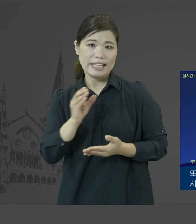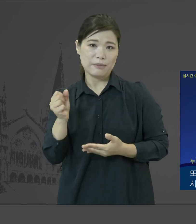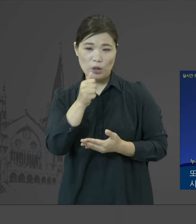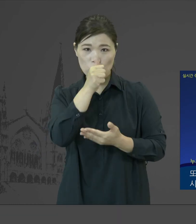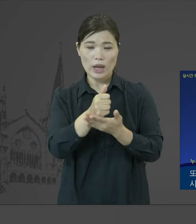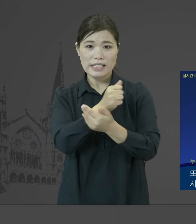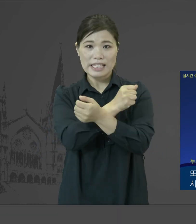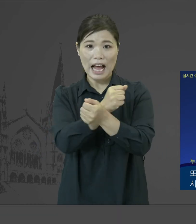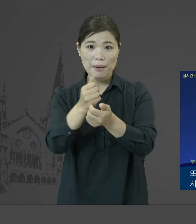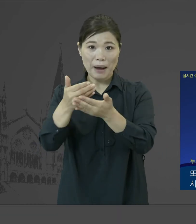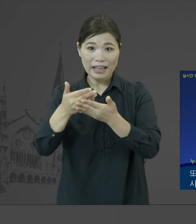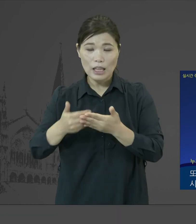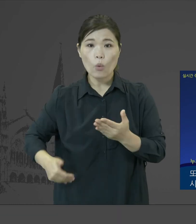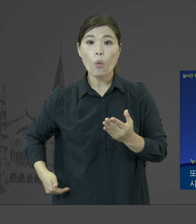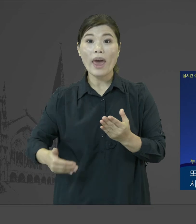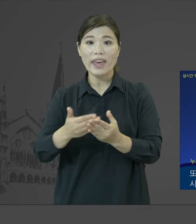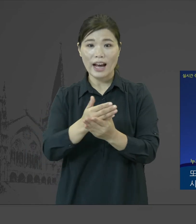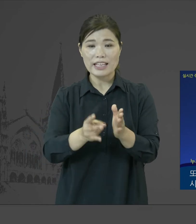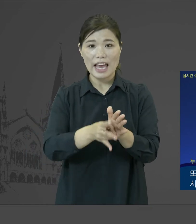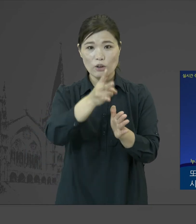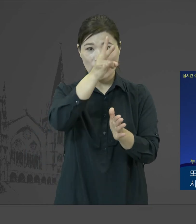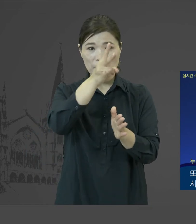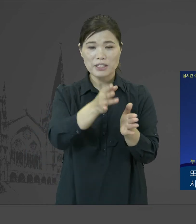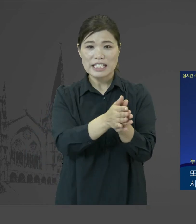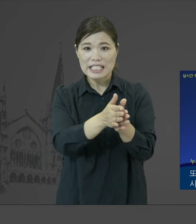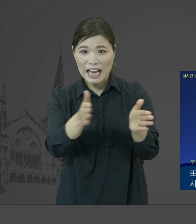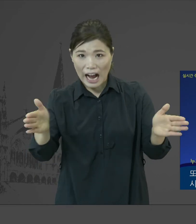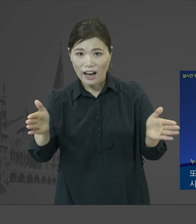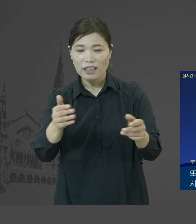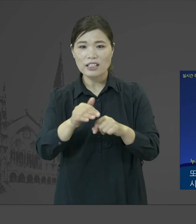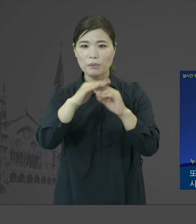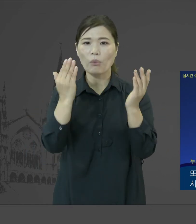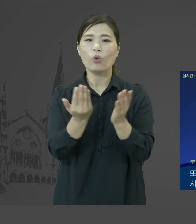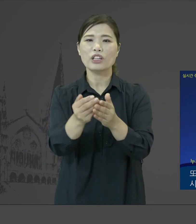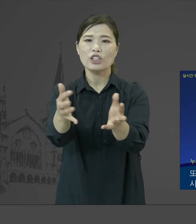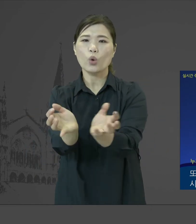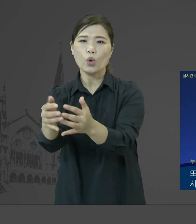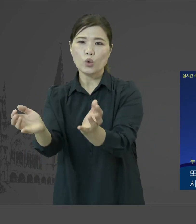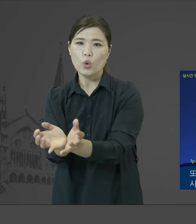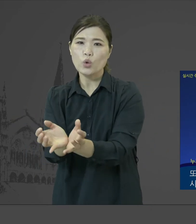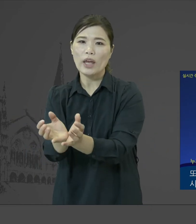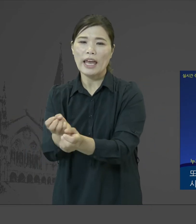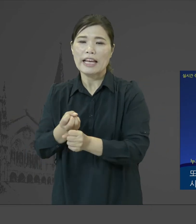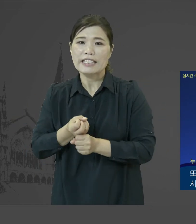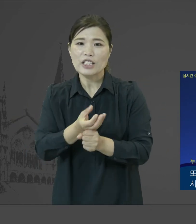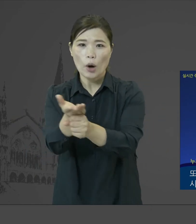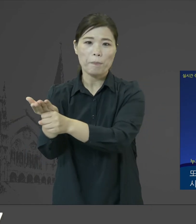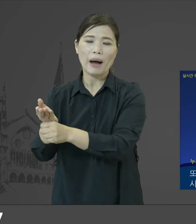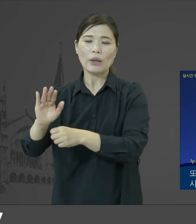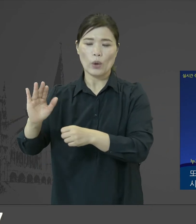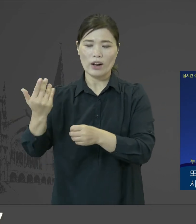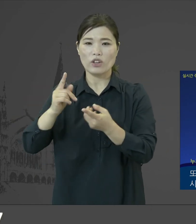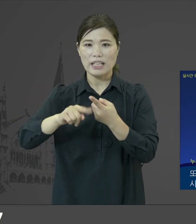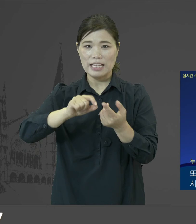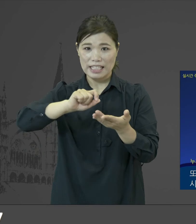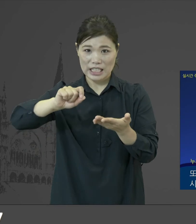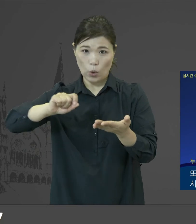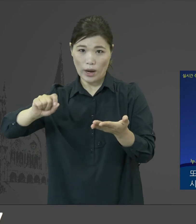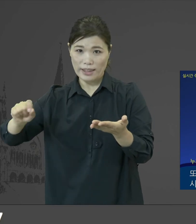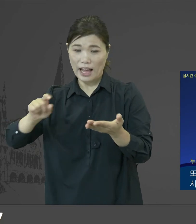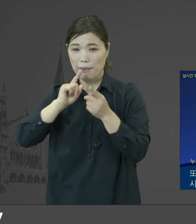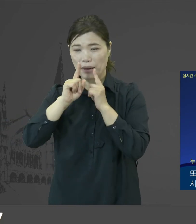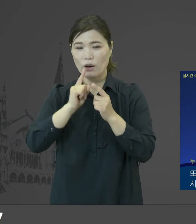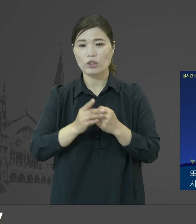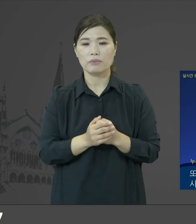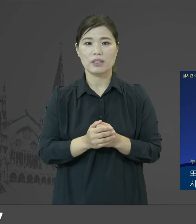하는 회개가 예루살렘에서 시작하여 모든 족속에게 전파될 것이 기록되었으니, 그의